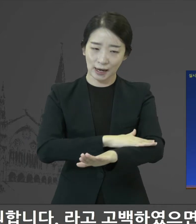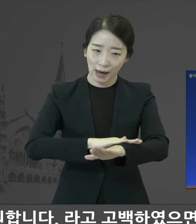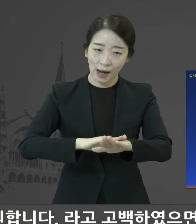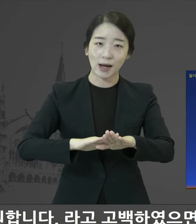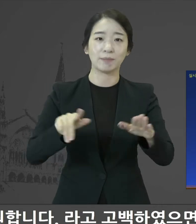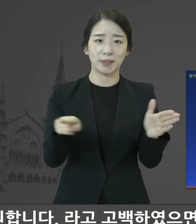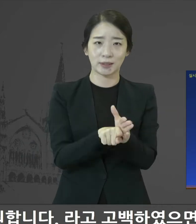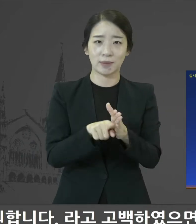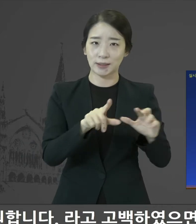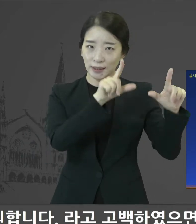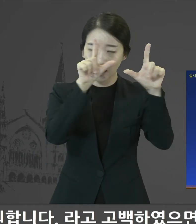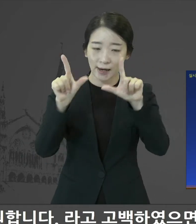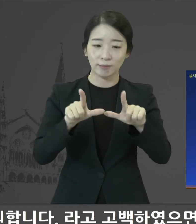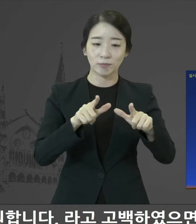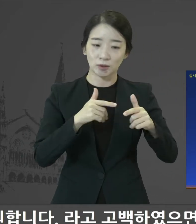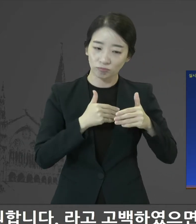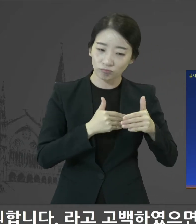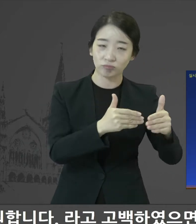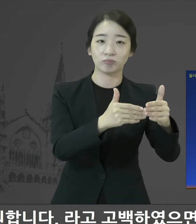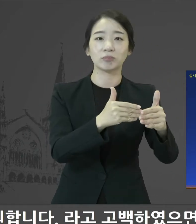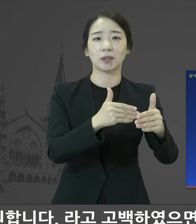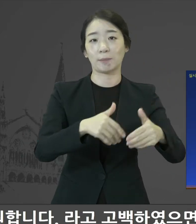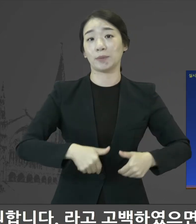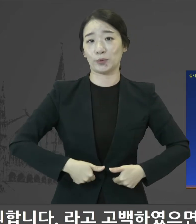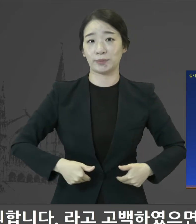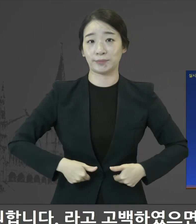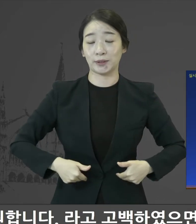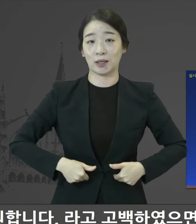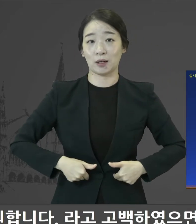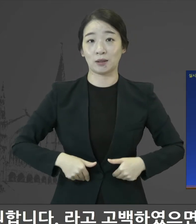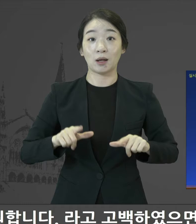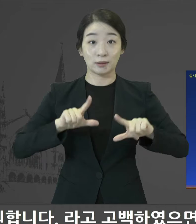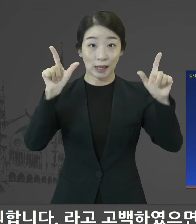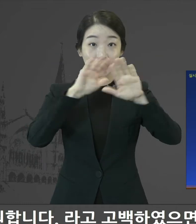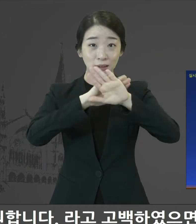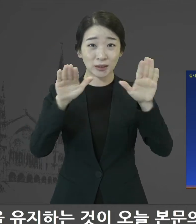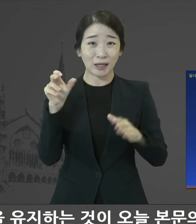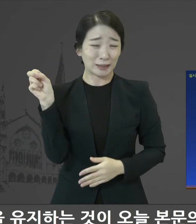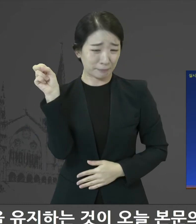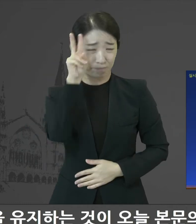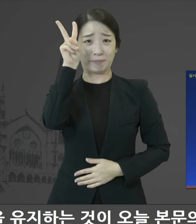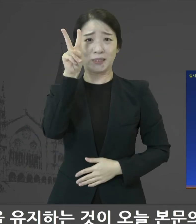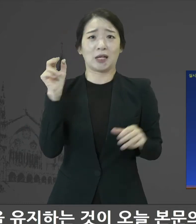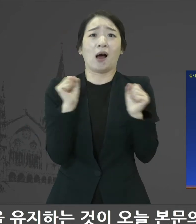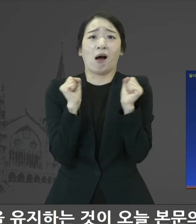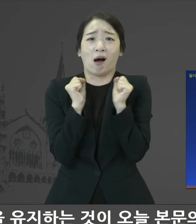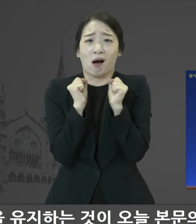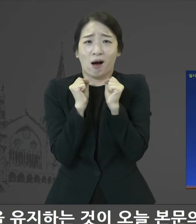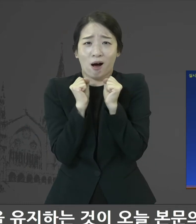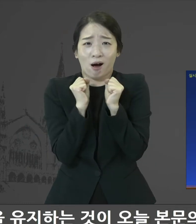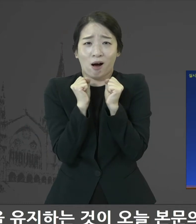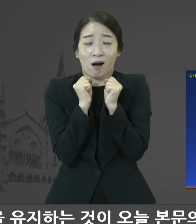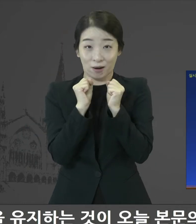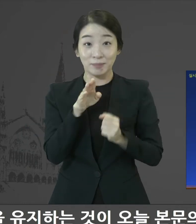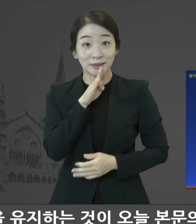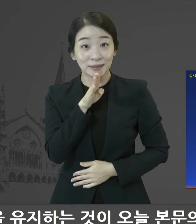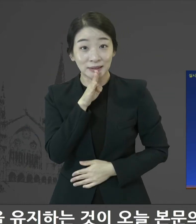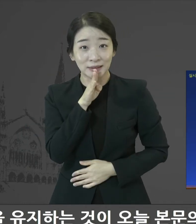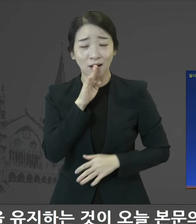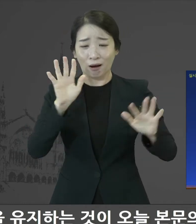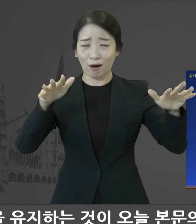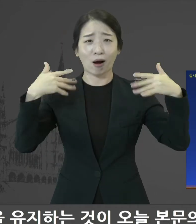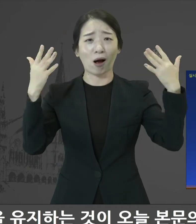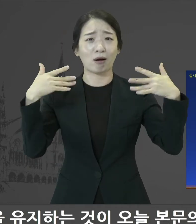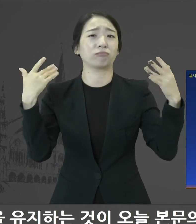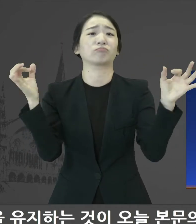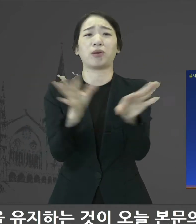것이 오늘 본문의 가르침입니다. 날씨가 갑자기 추워졌습니다. 제가 느끼기에는 가을이 없어진 것